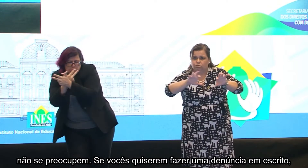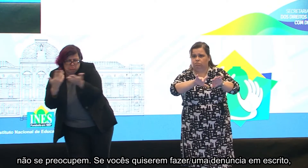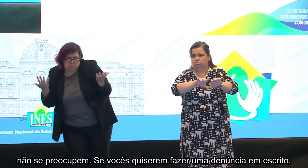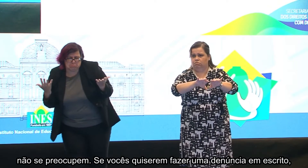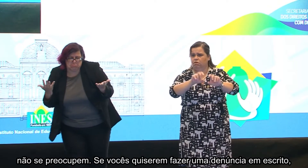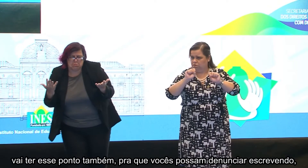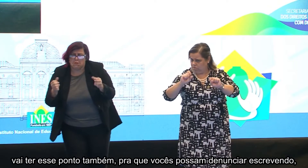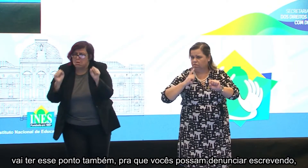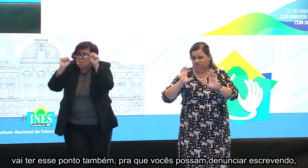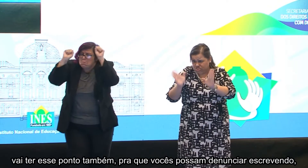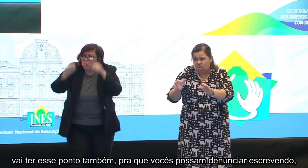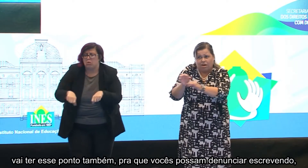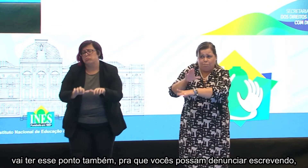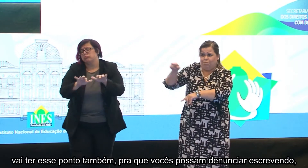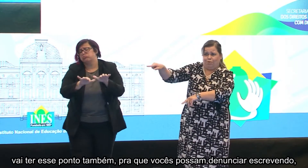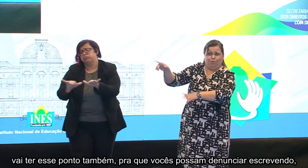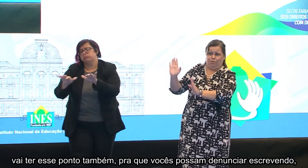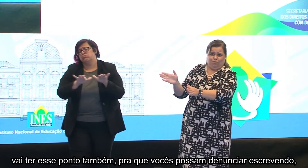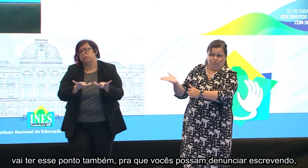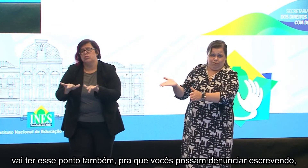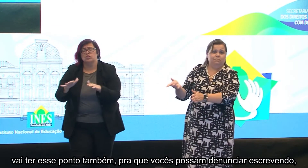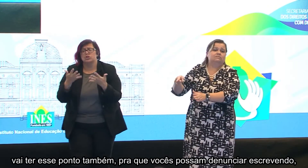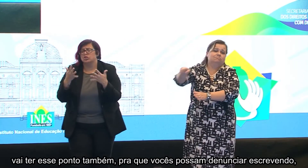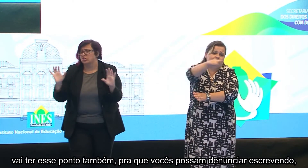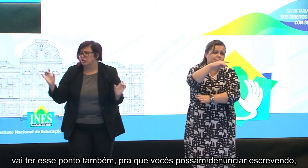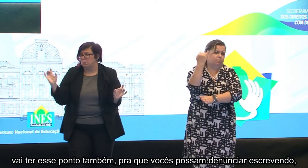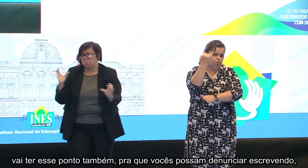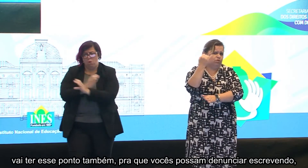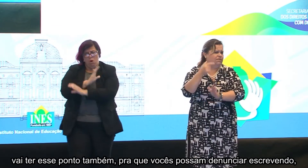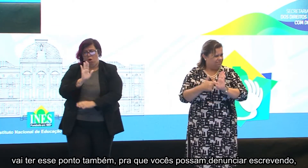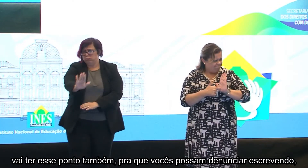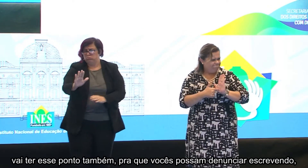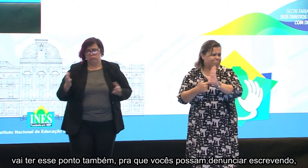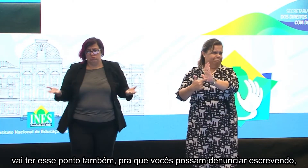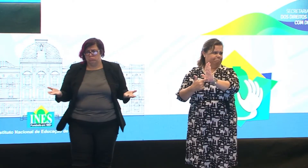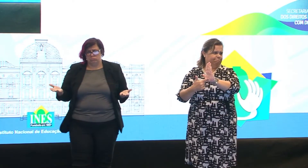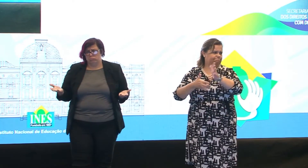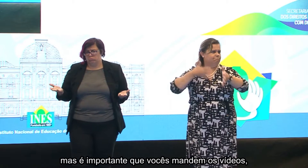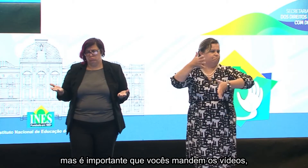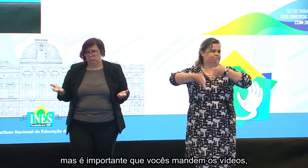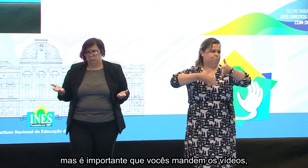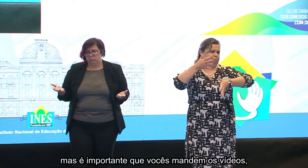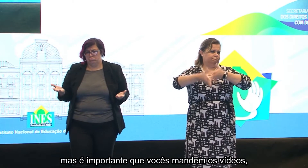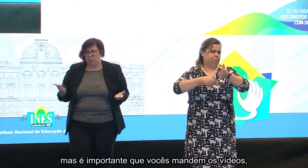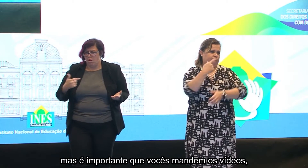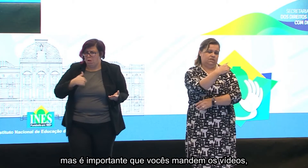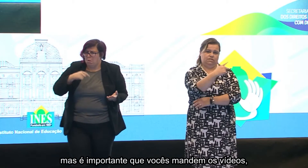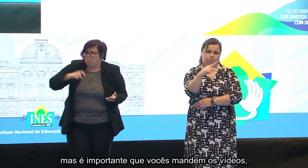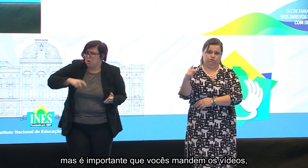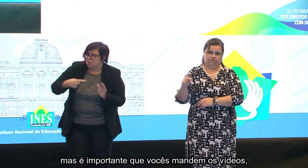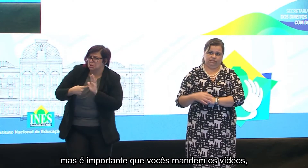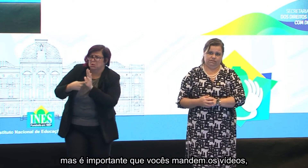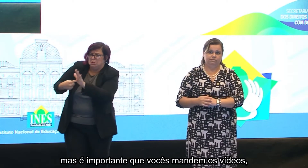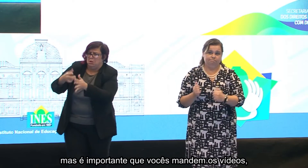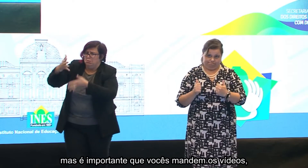escrito, vai ter esse ponto também para que vocês possam denunciar escrevendo. Mas é importante que vocês mandem os